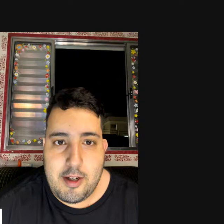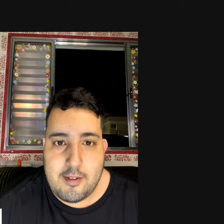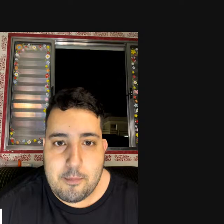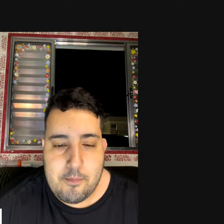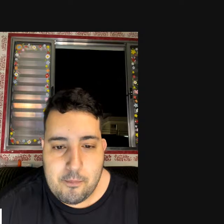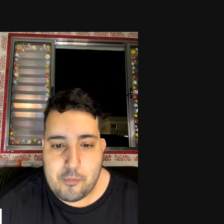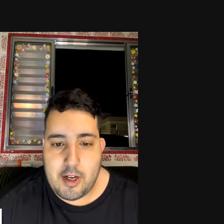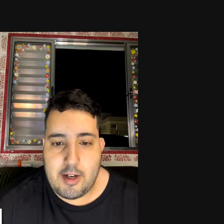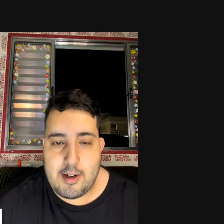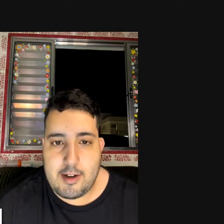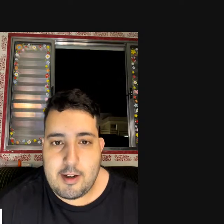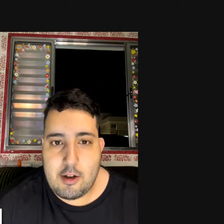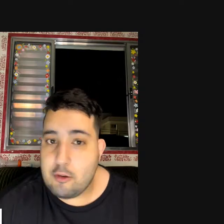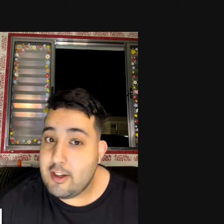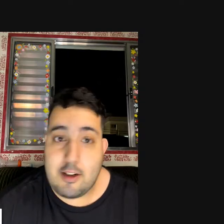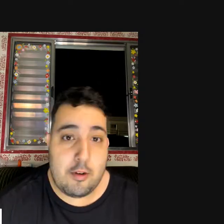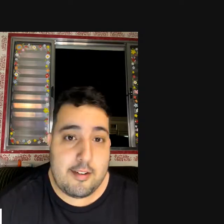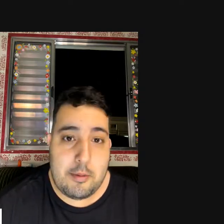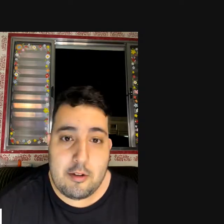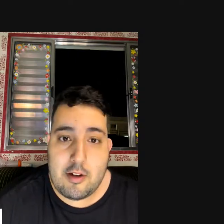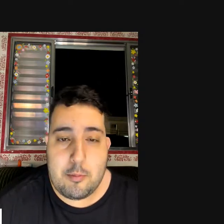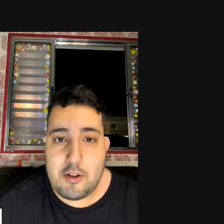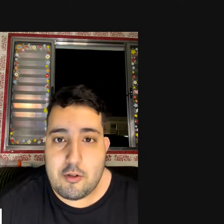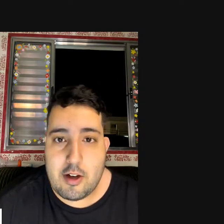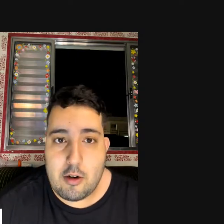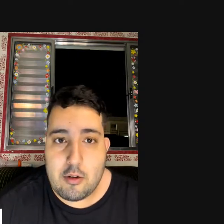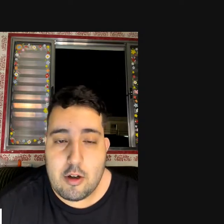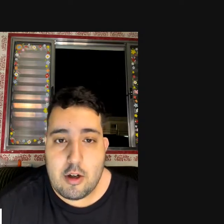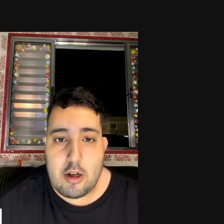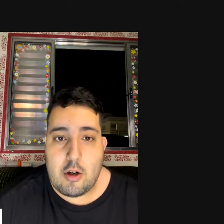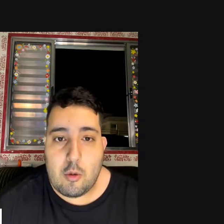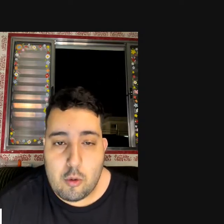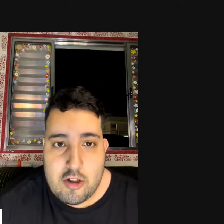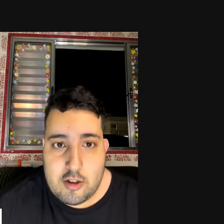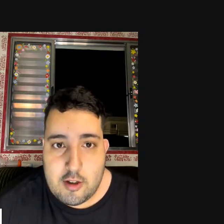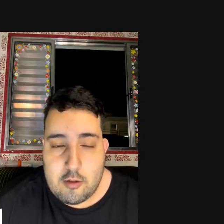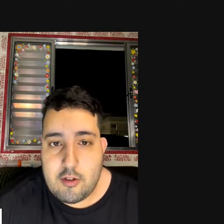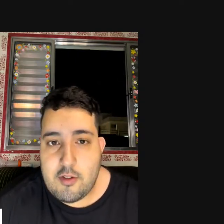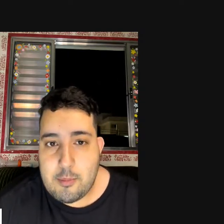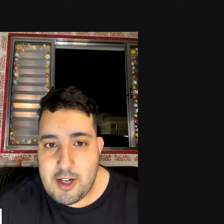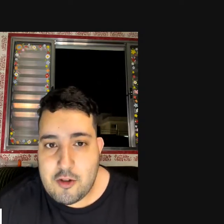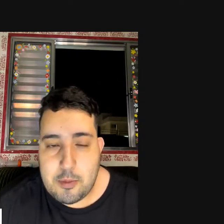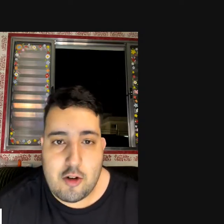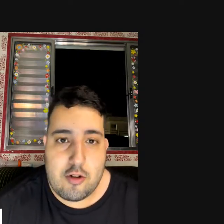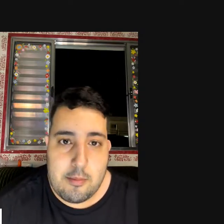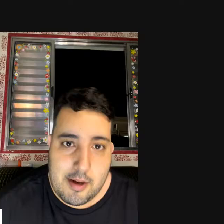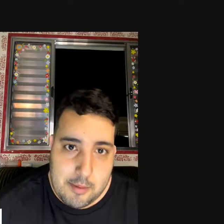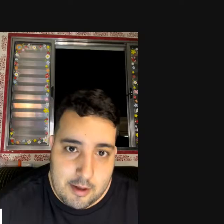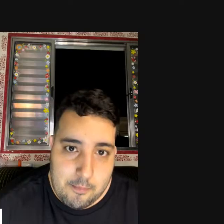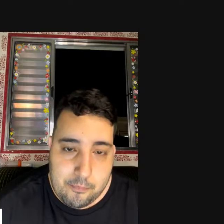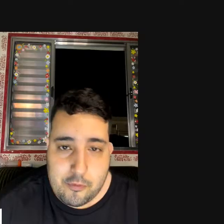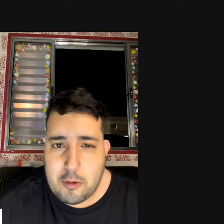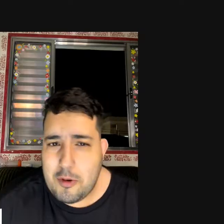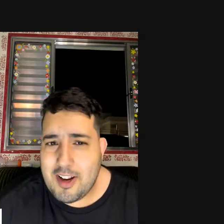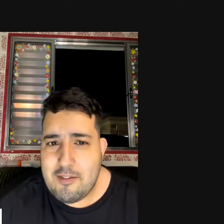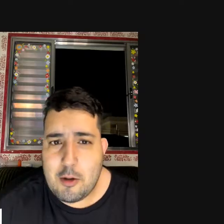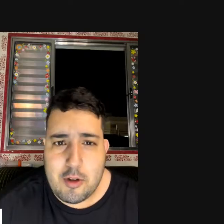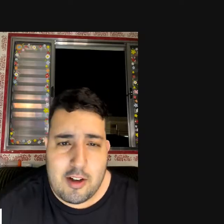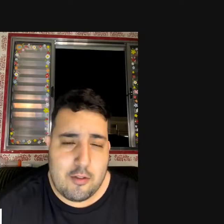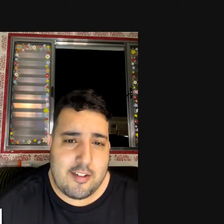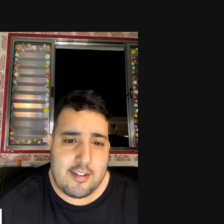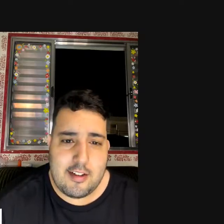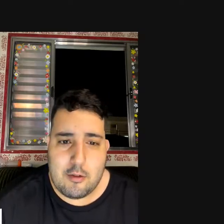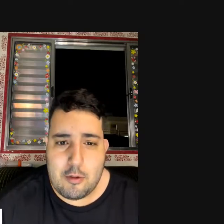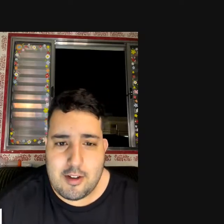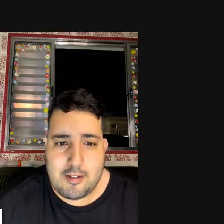Live Pix. Eu ainda não recebi nenhum Live Pix no canal. Hoje, exclusivamente, para ajudar minha amiga, qualquer valor